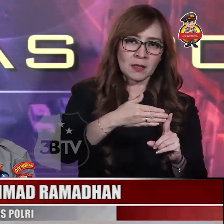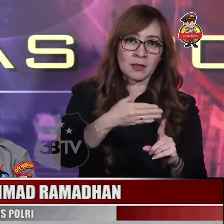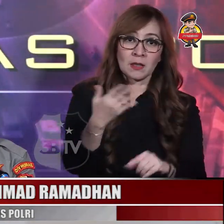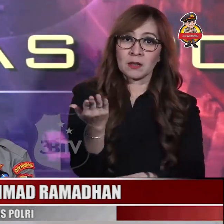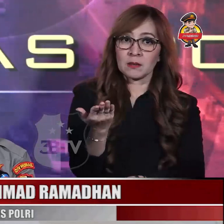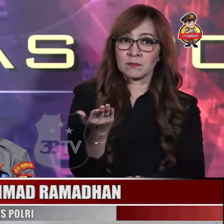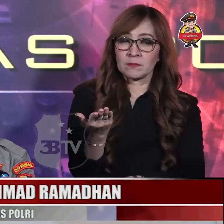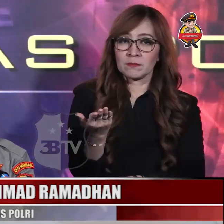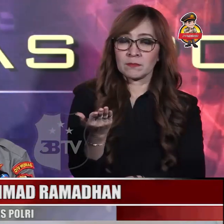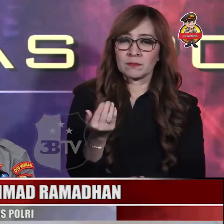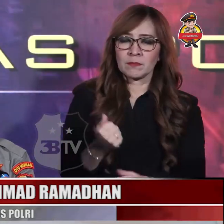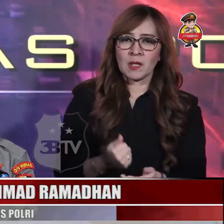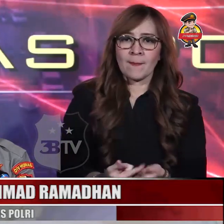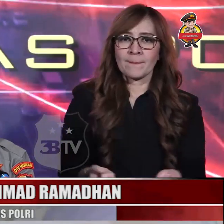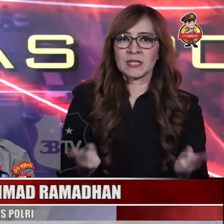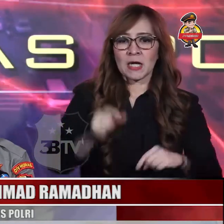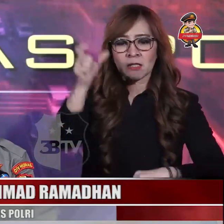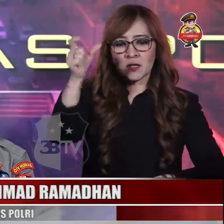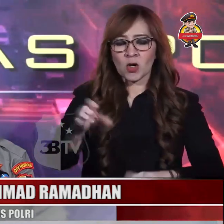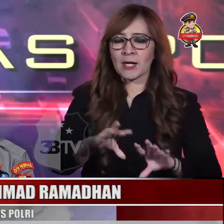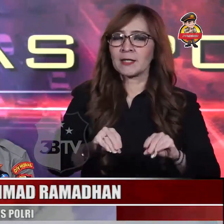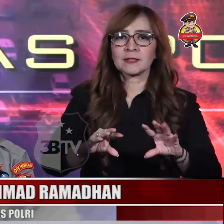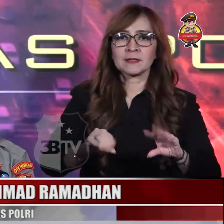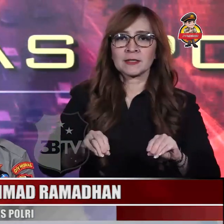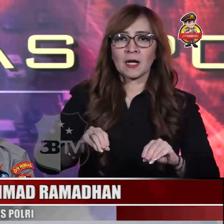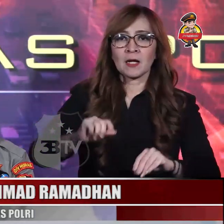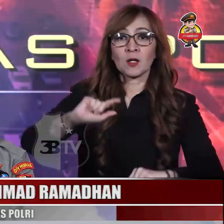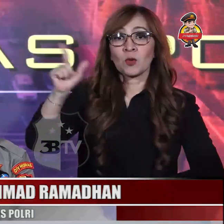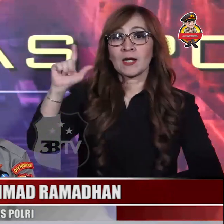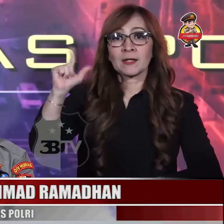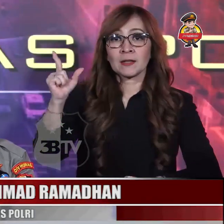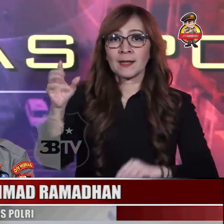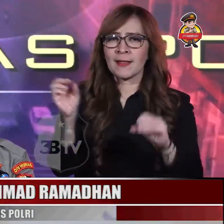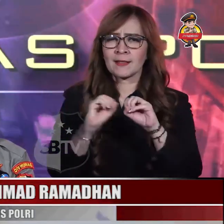adalah menjadi pekerja migran secara non prosedural.